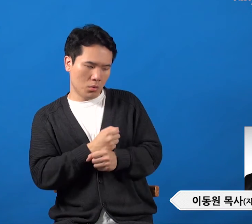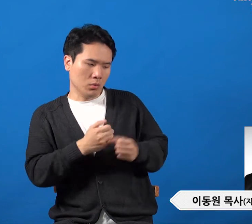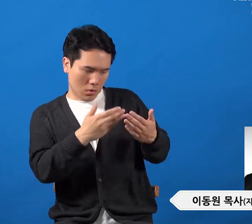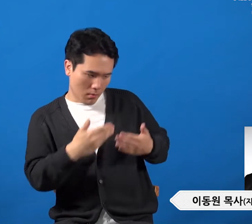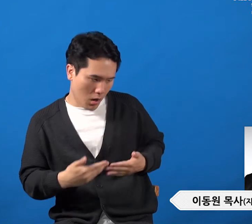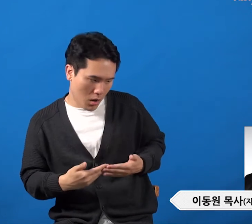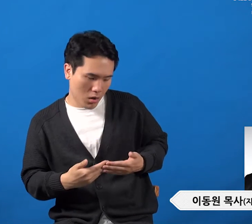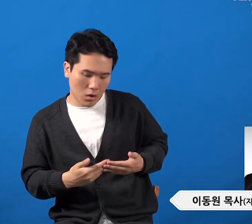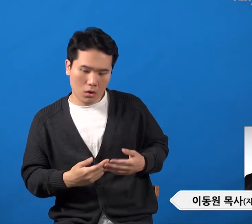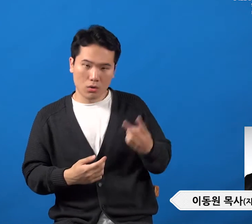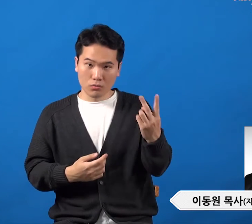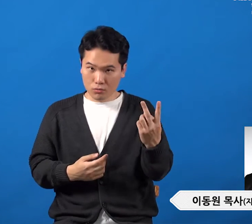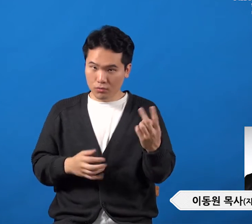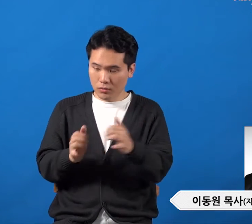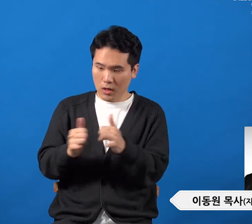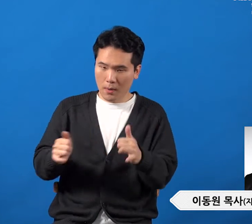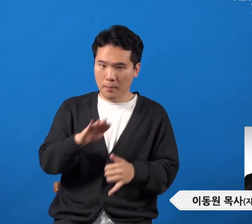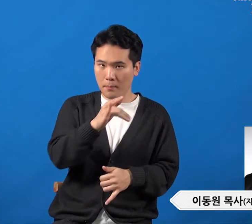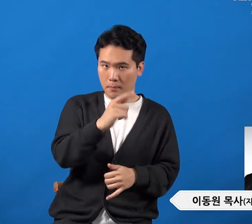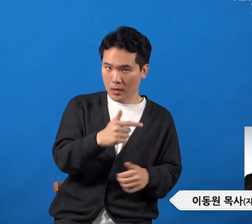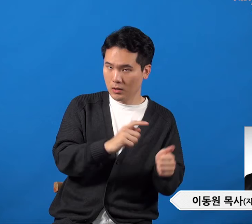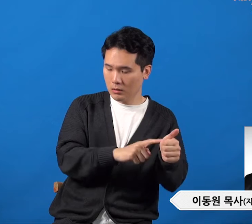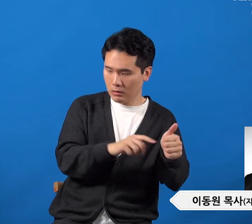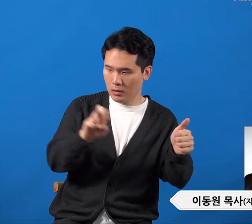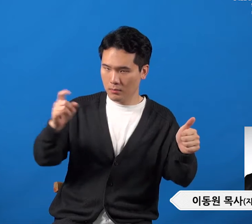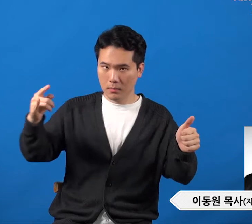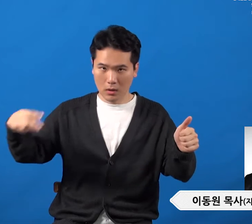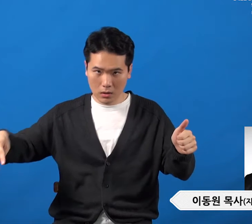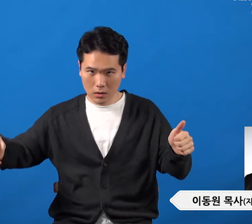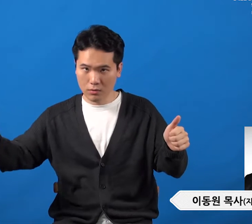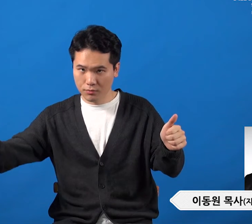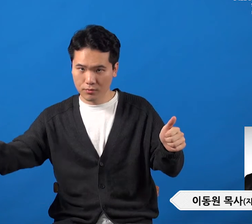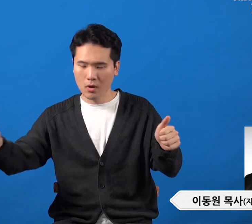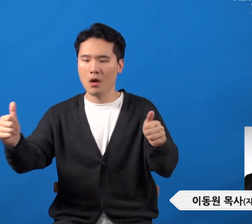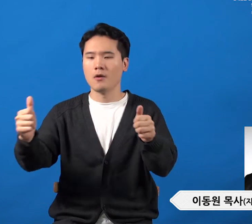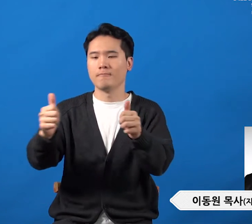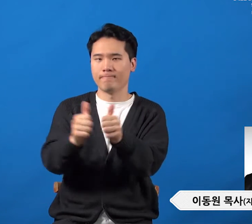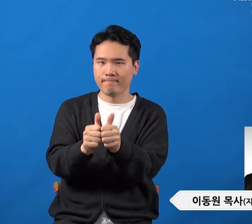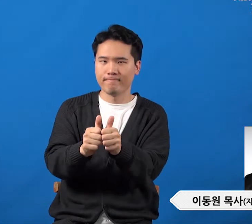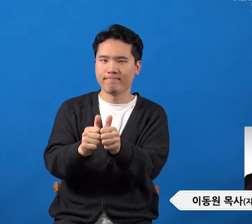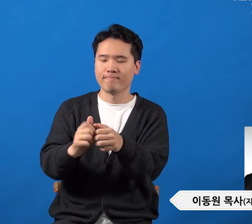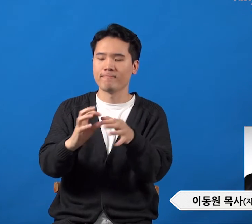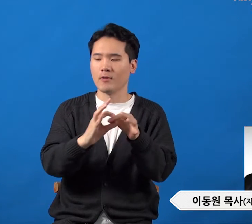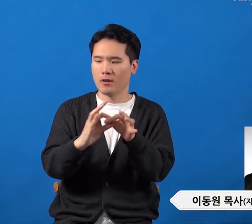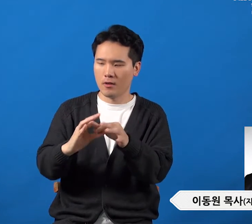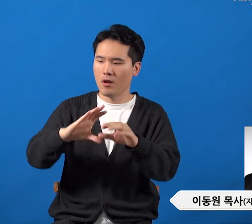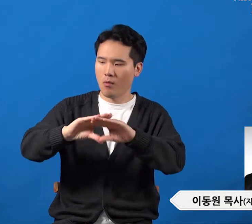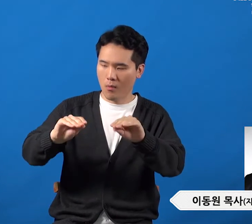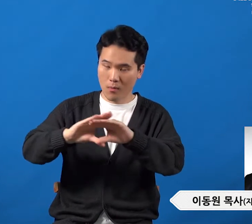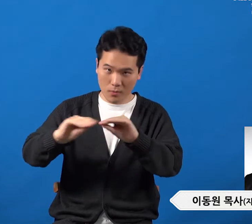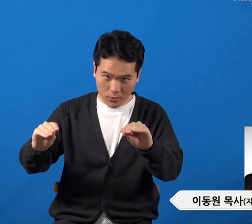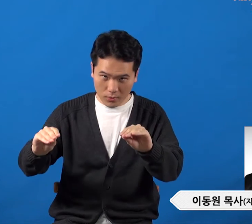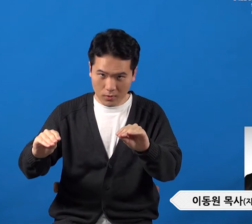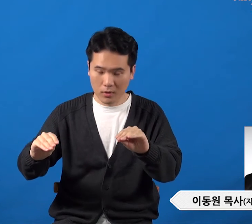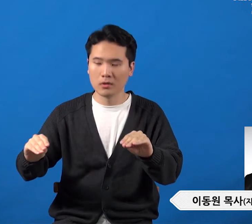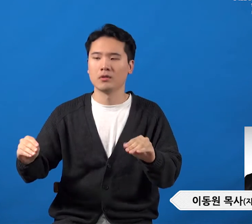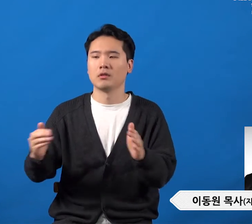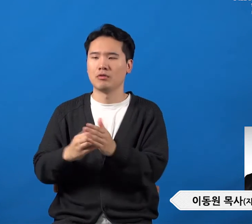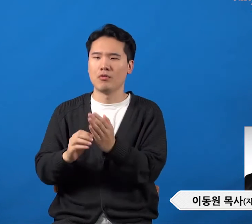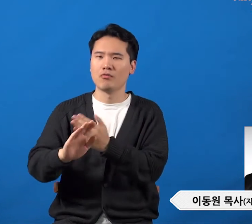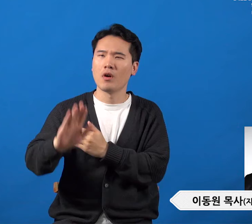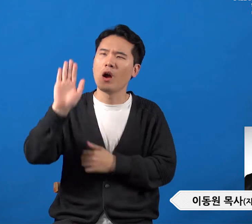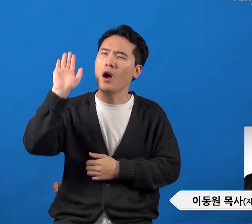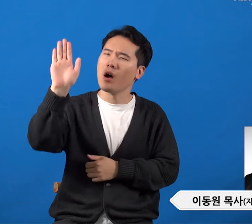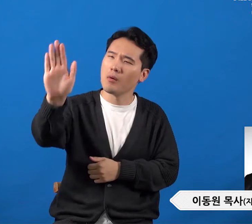이 두 사람은 화해하고 다시 옛날처럼 형제가 되어 그들 앞에 펼쳐진 새로운 미래를 향해서